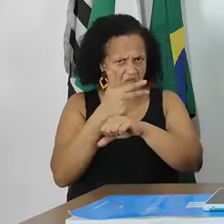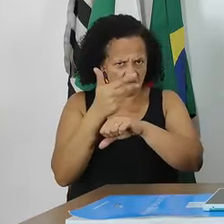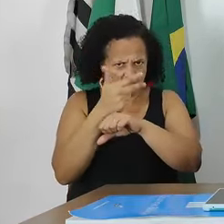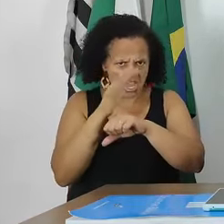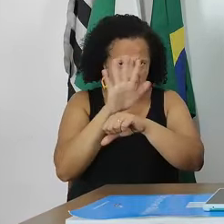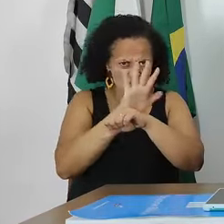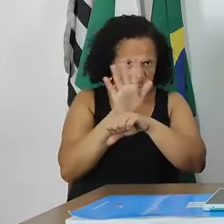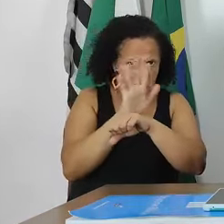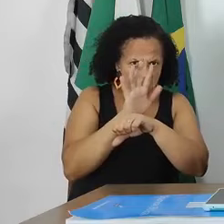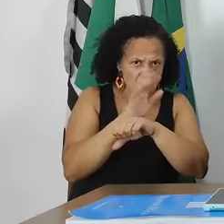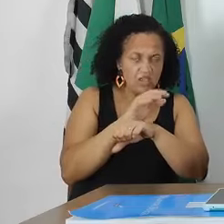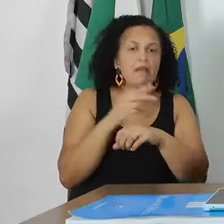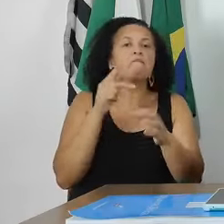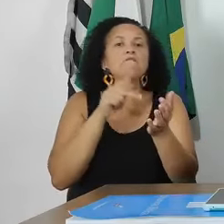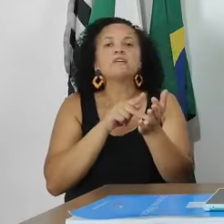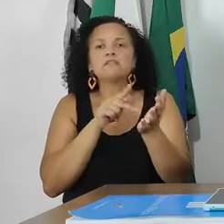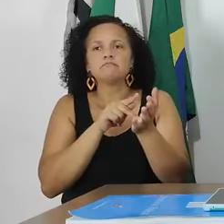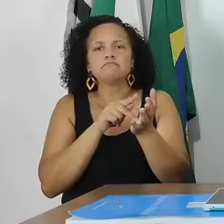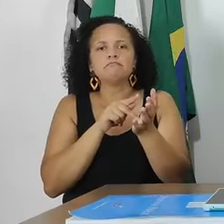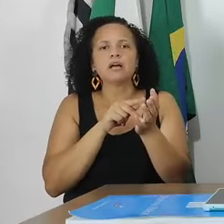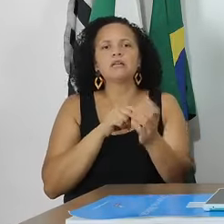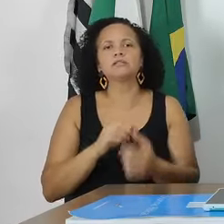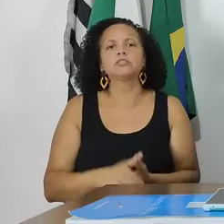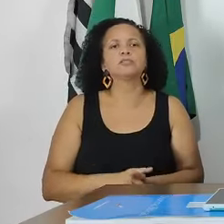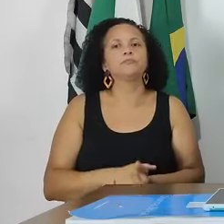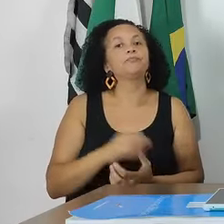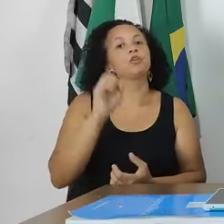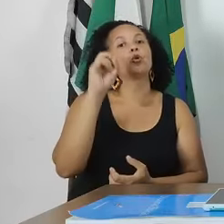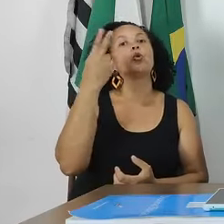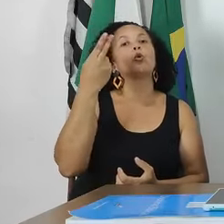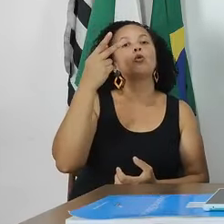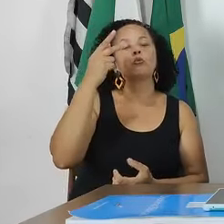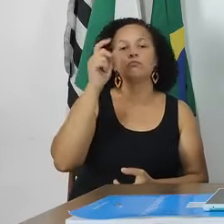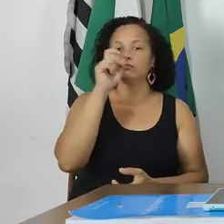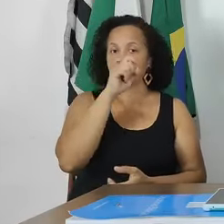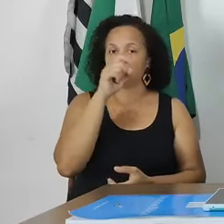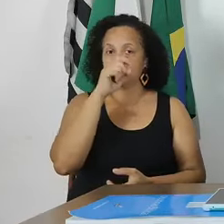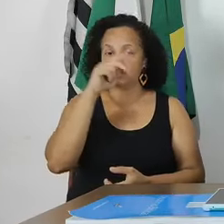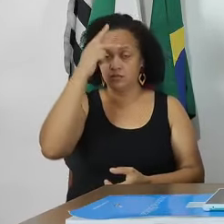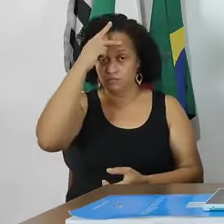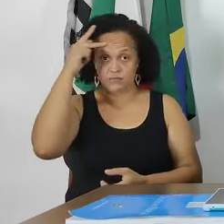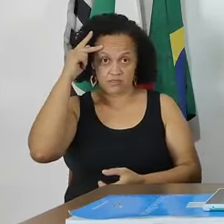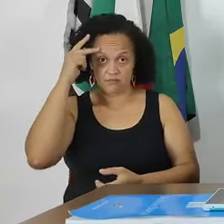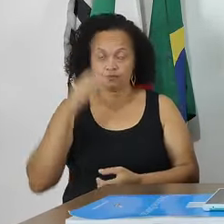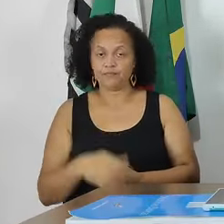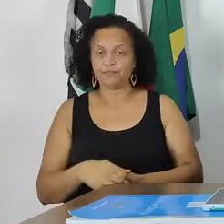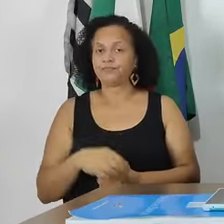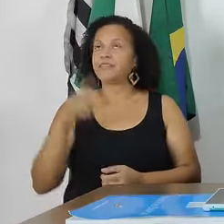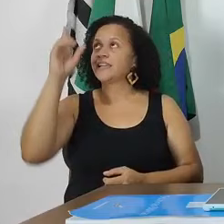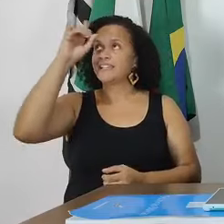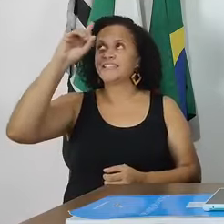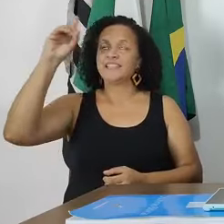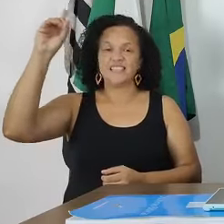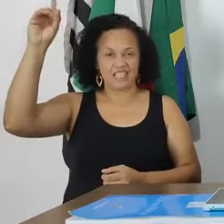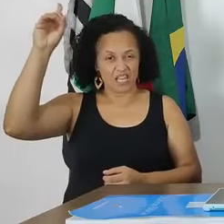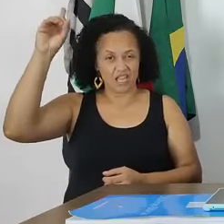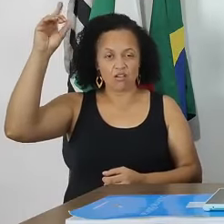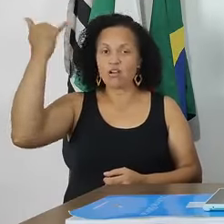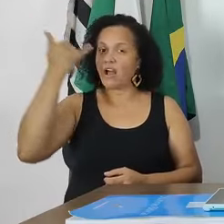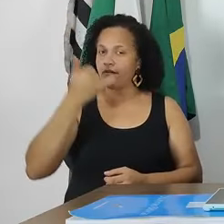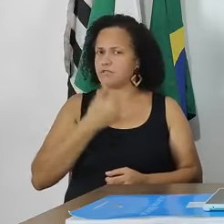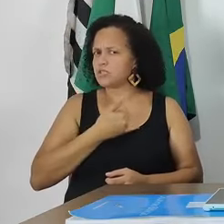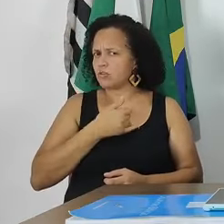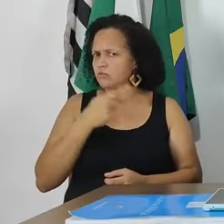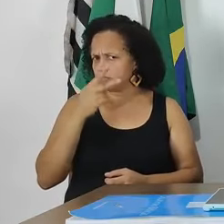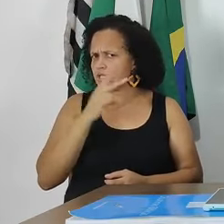Foi? Deus te confirmou lá na sua intimidade com Deus? Às vezes Deus não confirmou, ou você também não foi até Deus